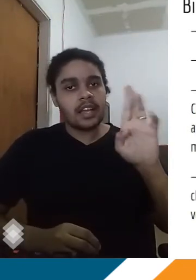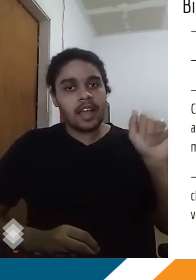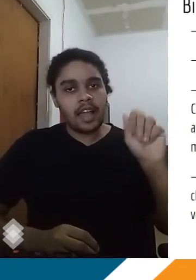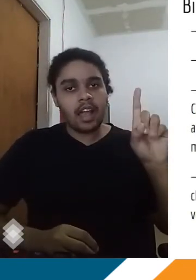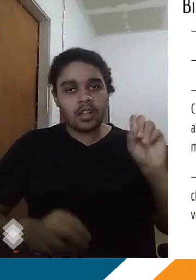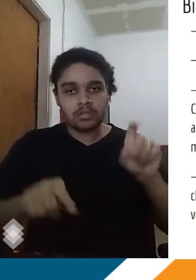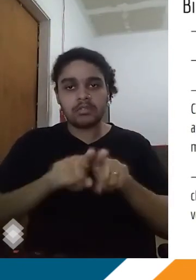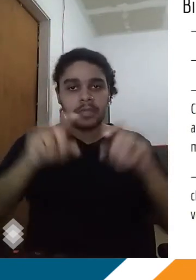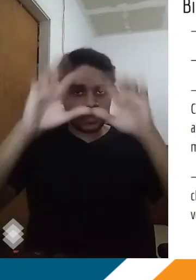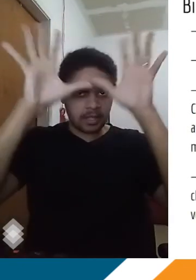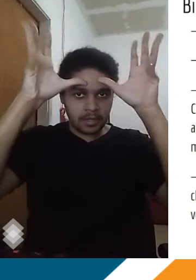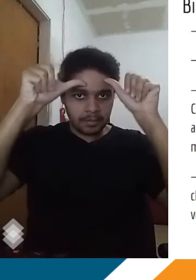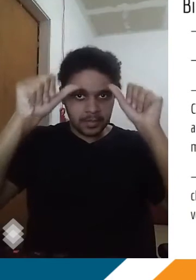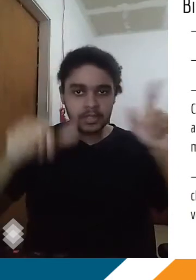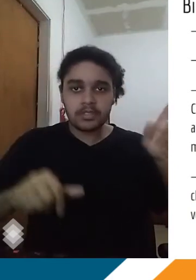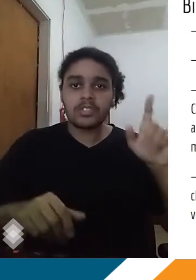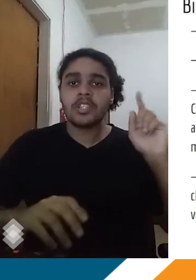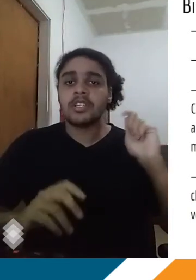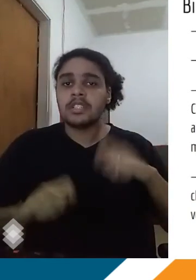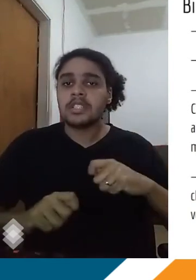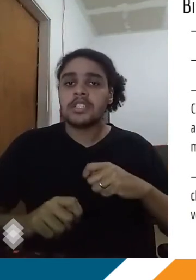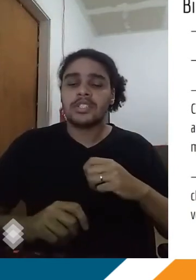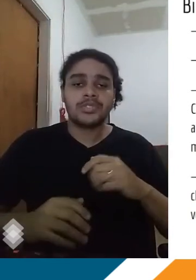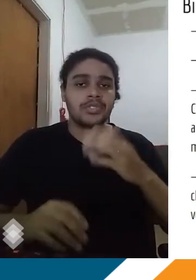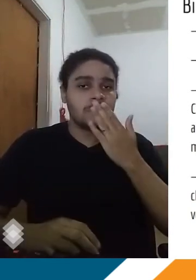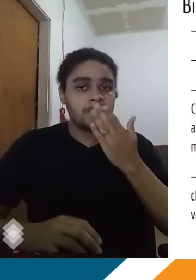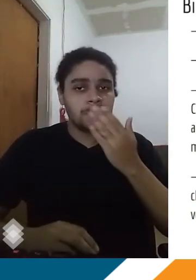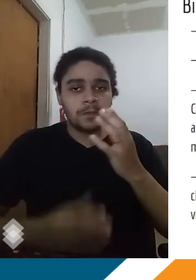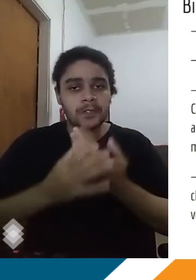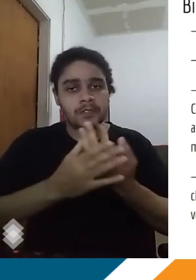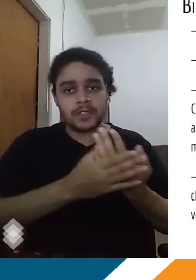isso favorece uma infinidade de tipos vegetacionais diferentes dentro desse bioma,